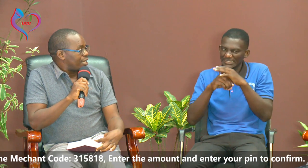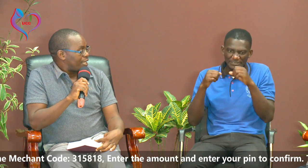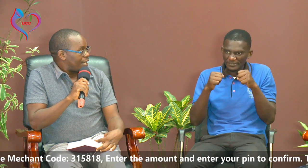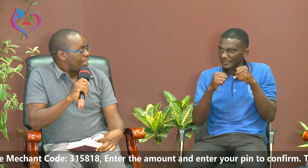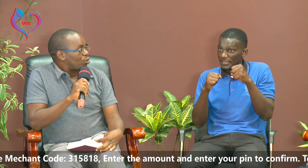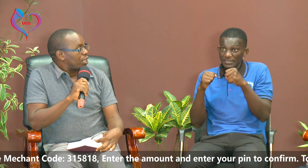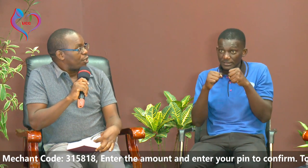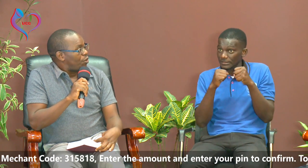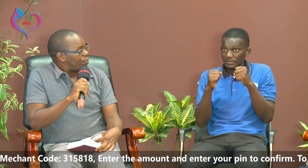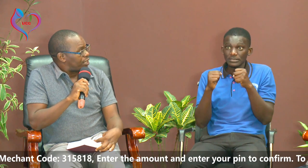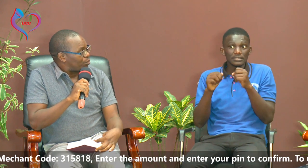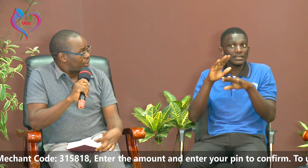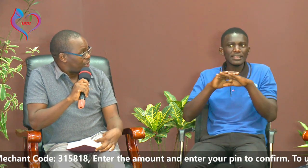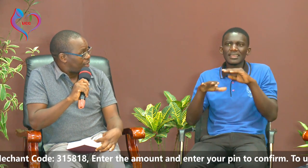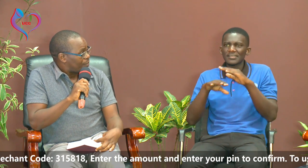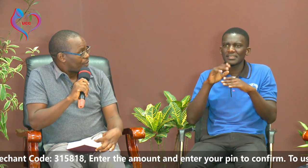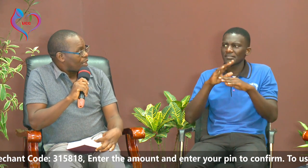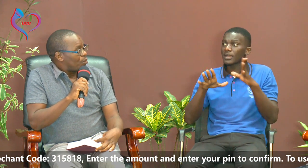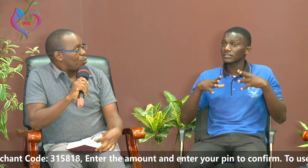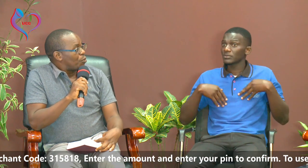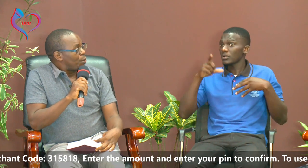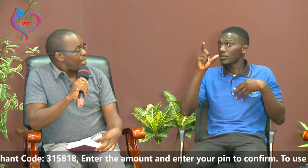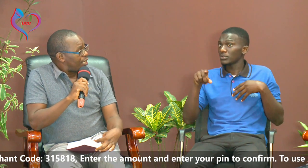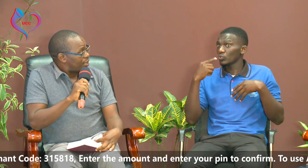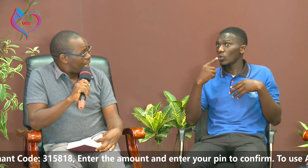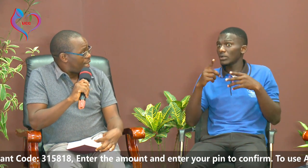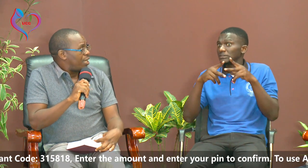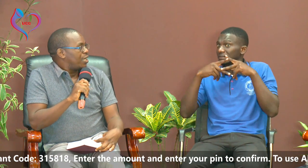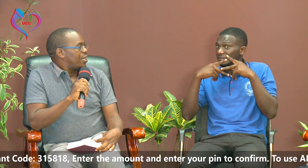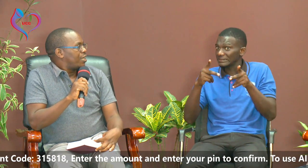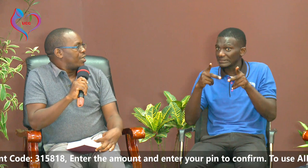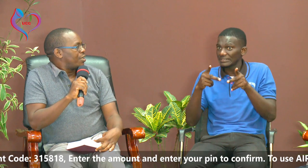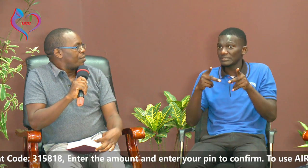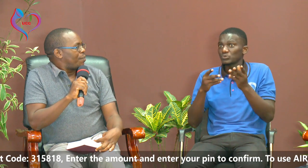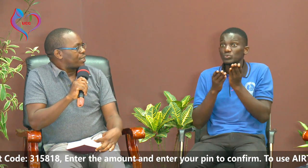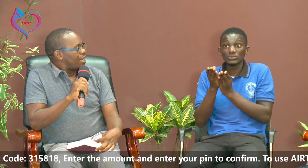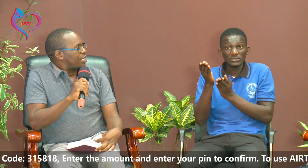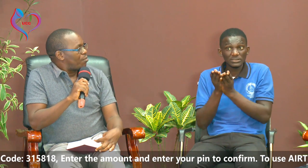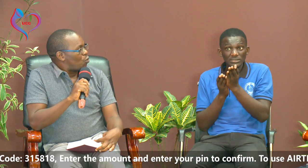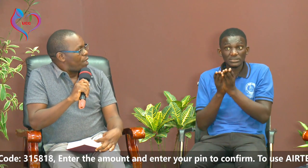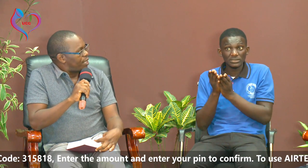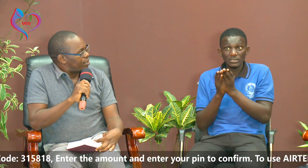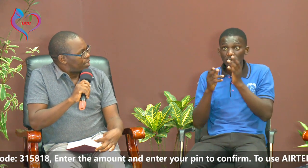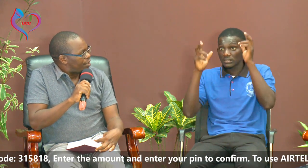bakayingira naga toteka novice muchi muweza stani ajamu kubabere